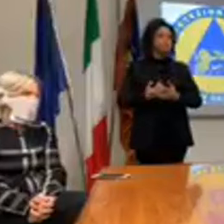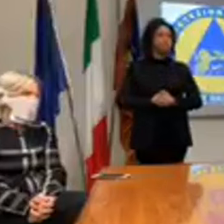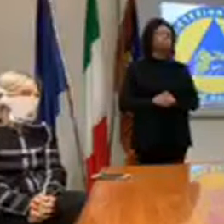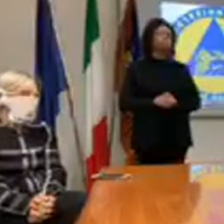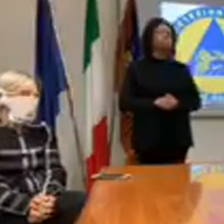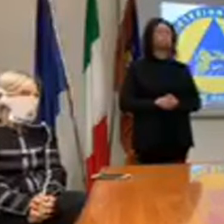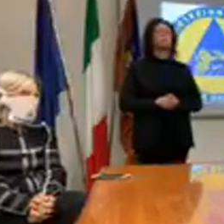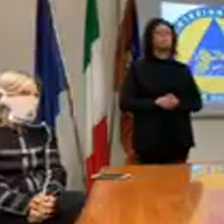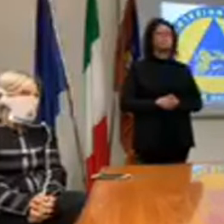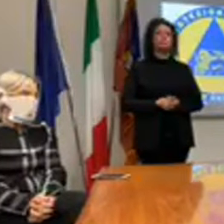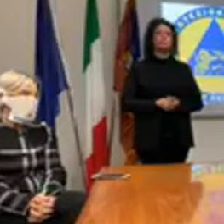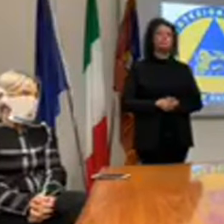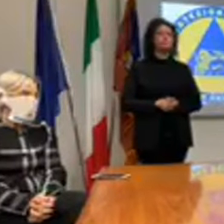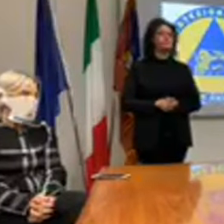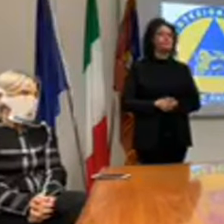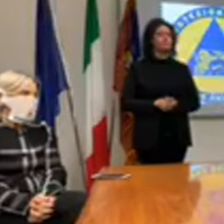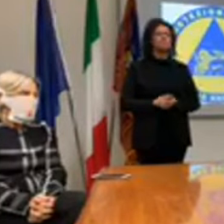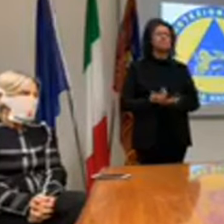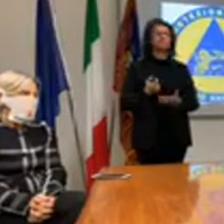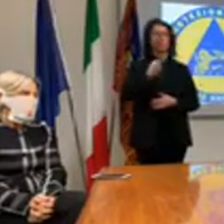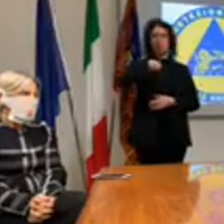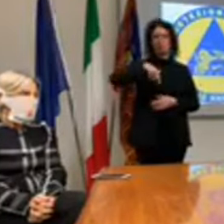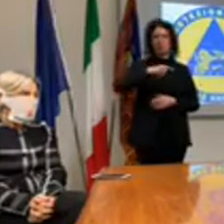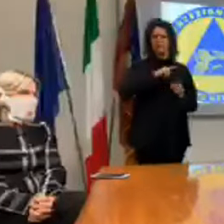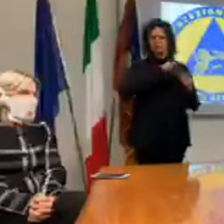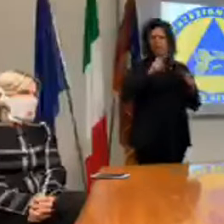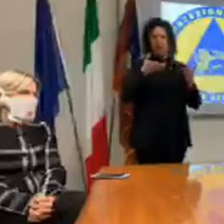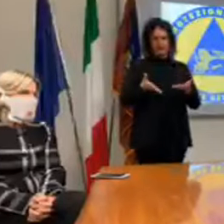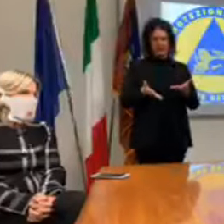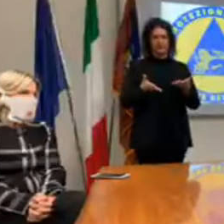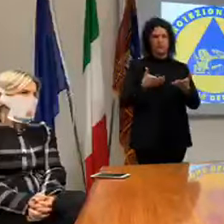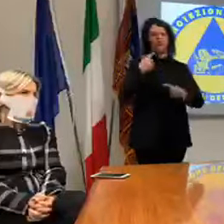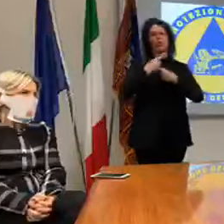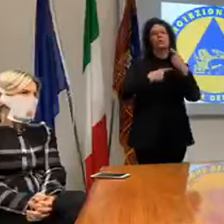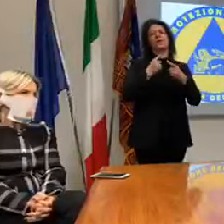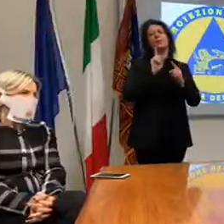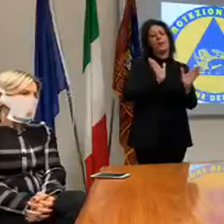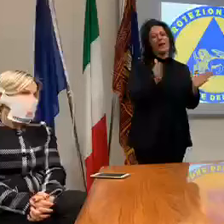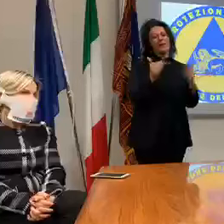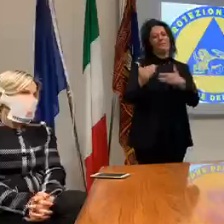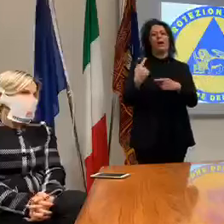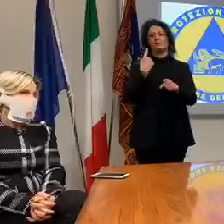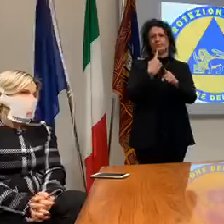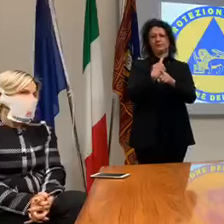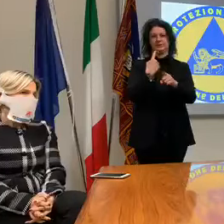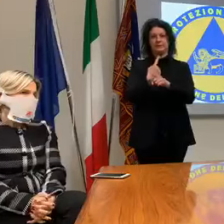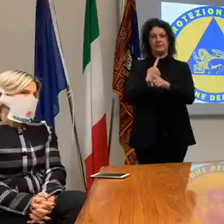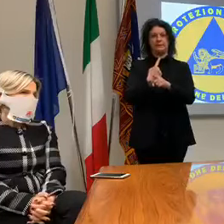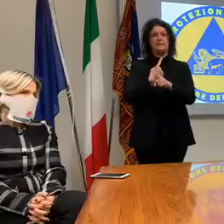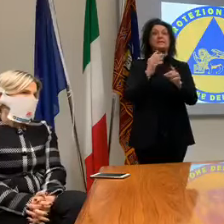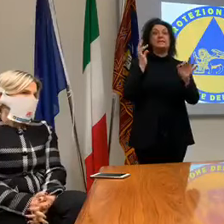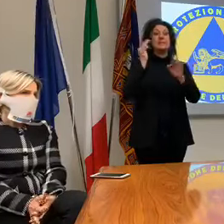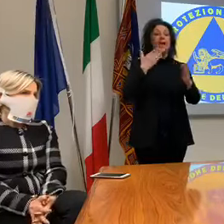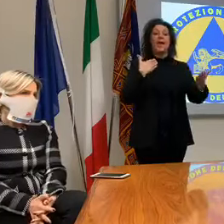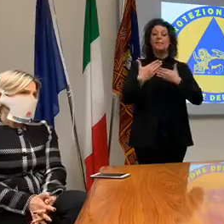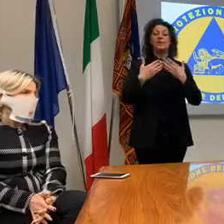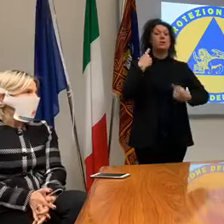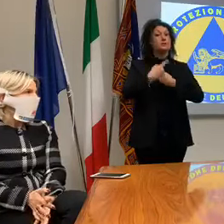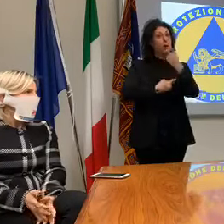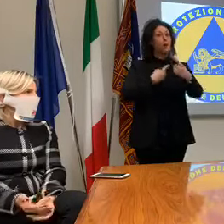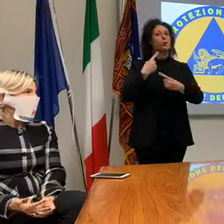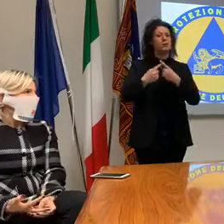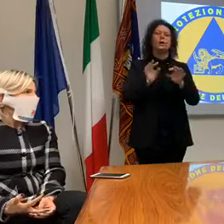abbiamo mantenuto fino adesso le postazioni, dopodiché se l'emergenza comincia a stringere abbiamo già anche un piano di trasferimenti, come lo abbiamo